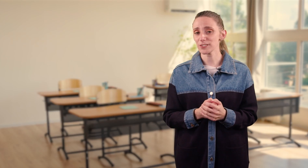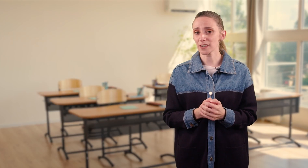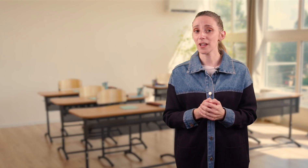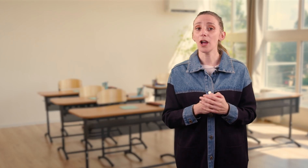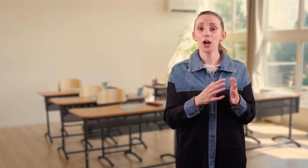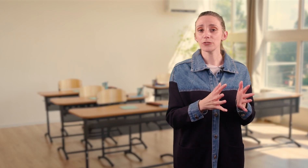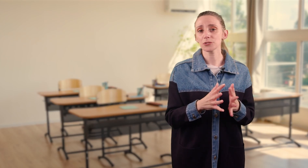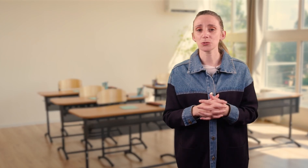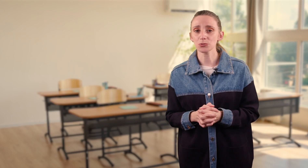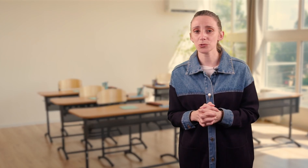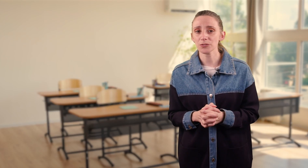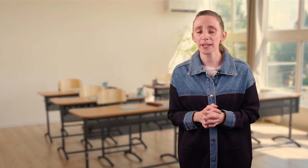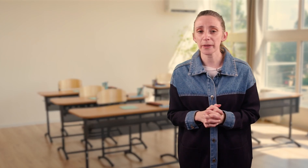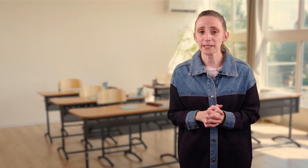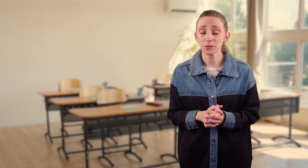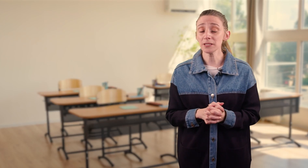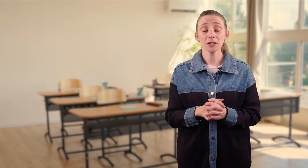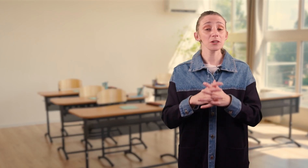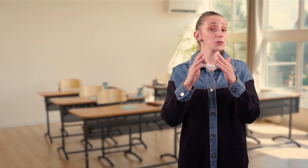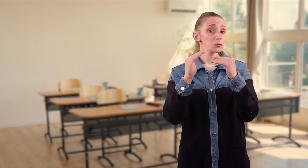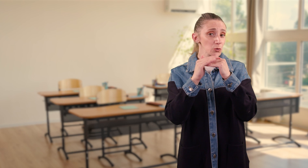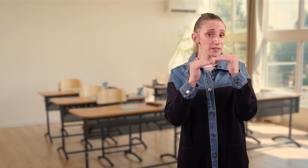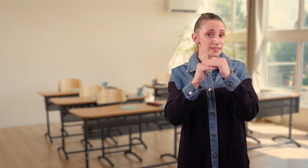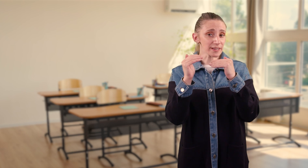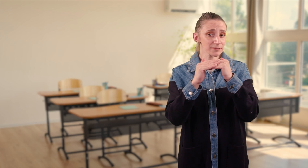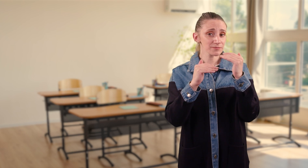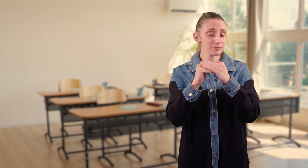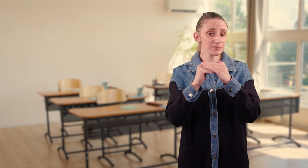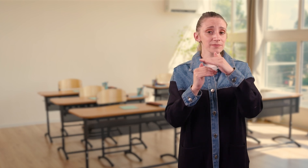Facile. Vu que je suis toujours en train de parler de lui, son métier,